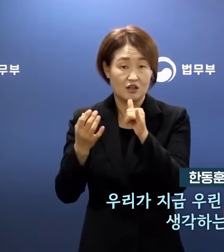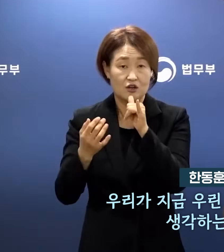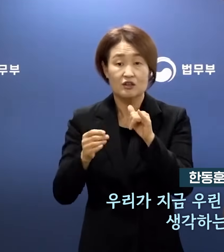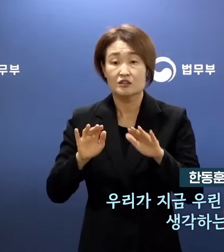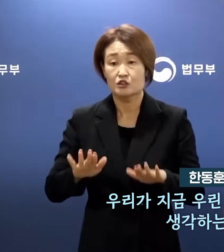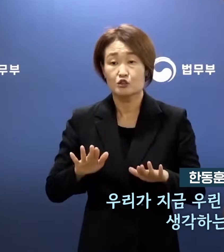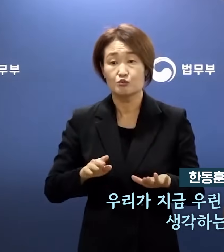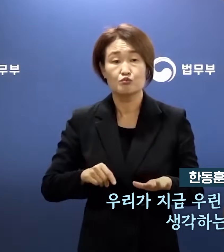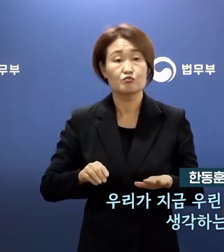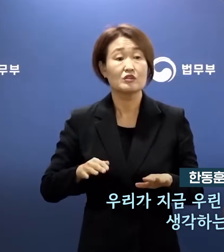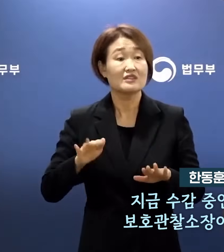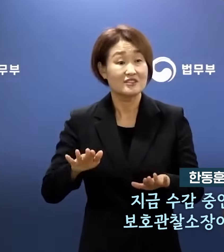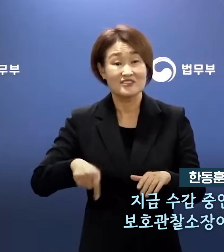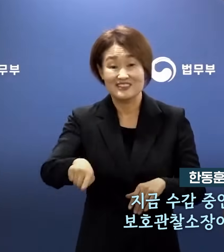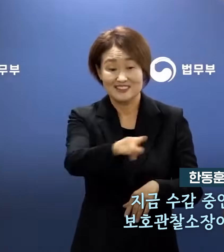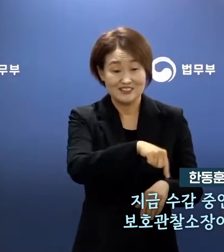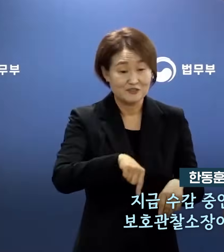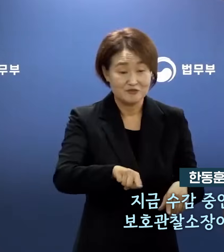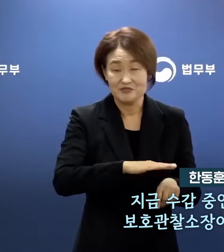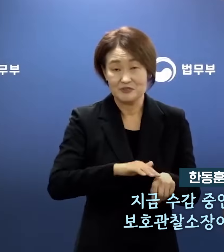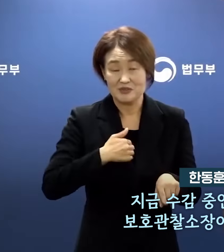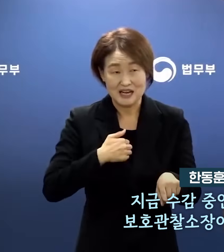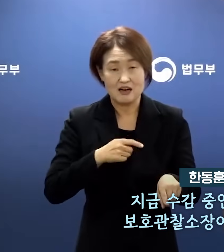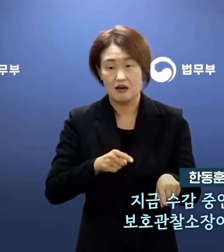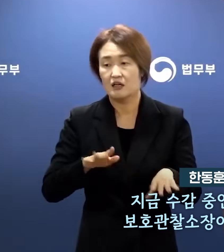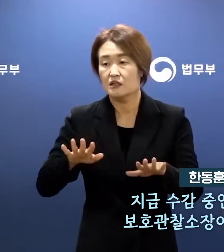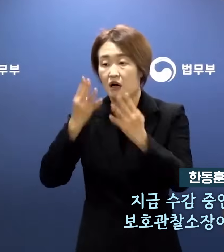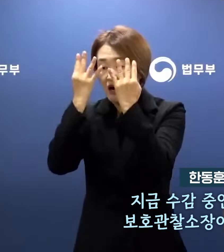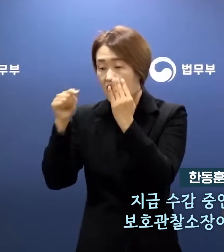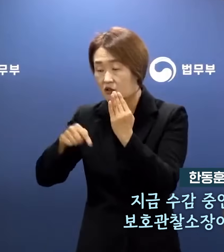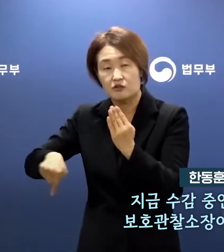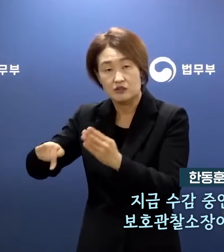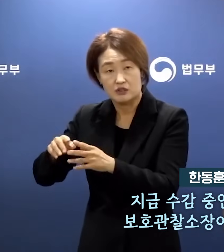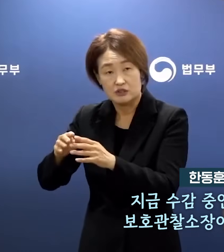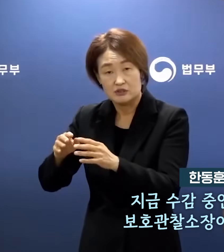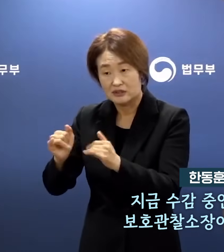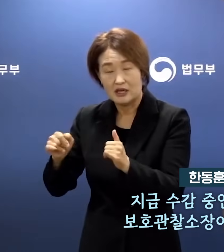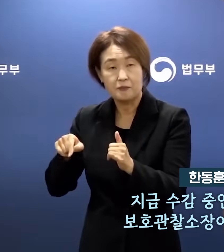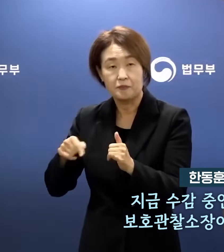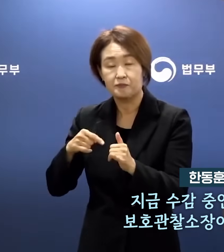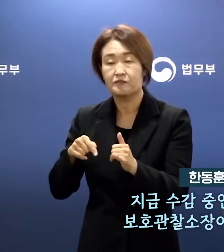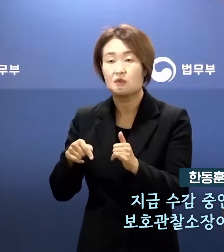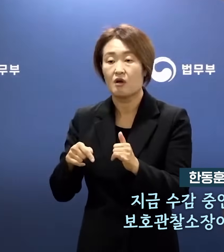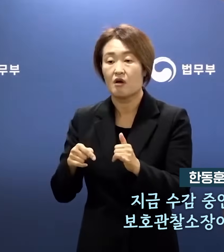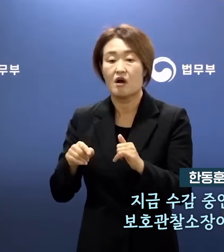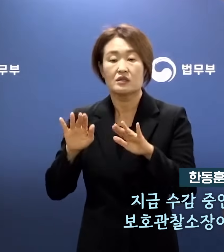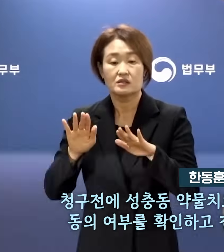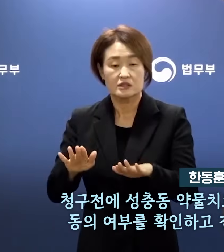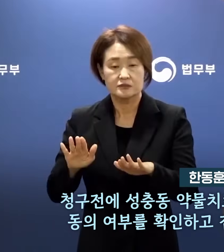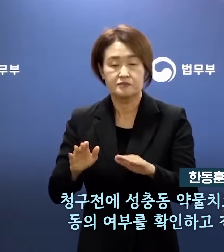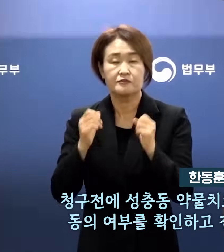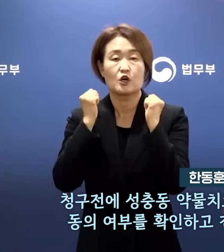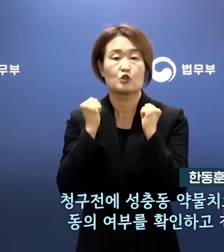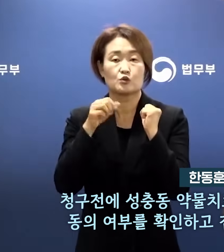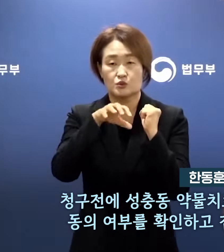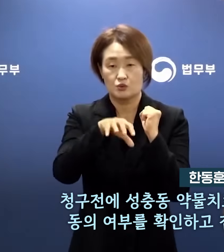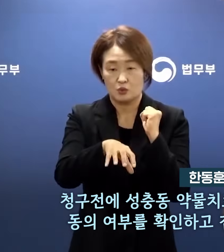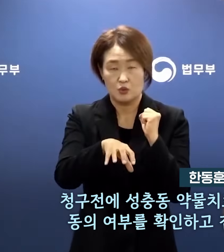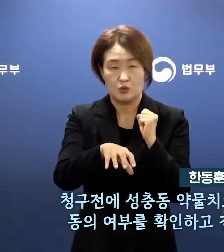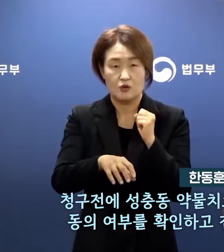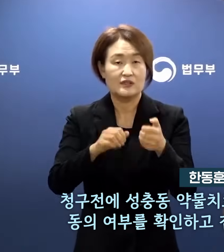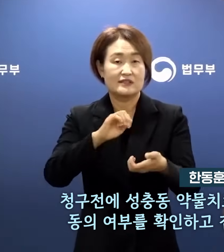세계에서의 위험을 생각하는 것이니까요. 지금 수감 중인 분들에 대해서는 보호관찰소장이 거주지 제한 명령의 청구 전에